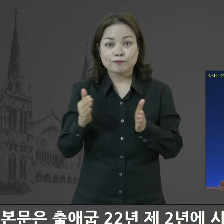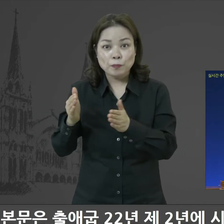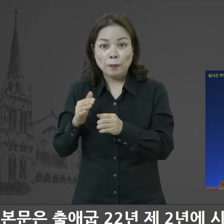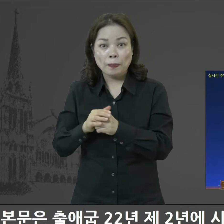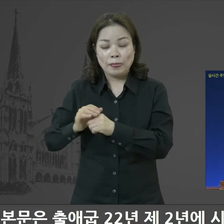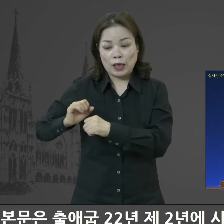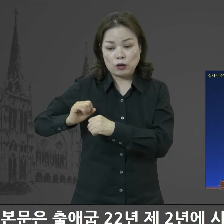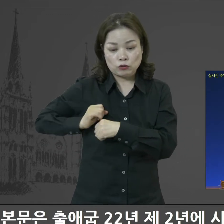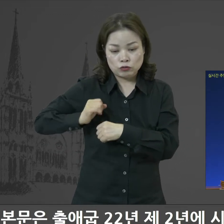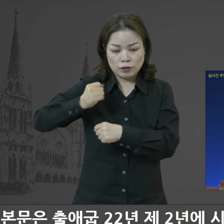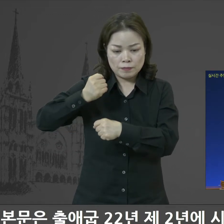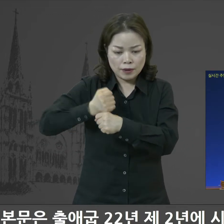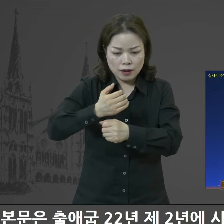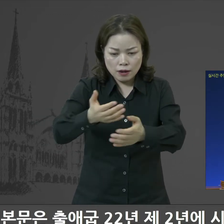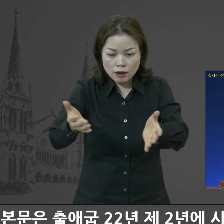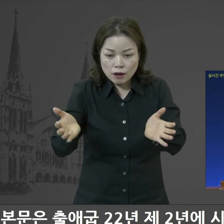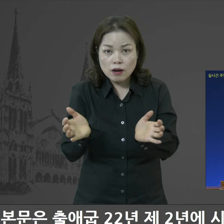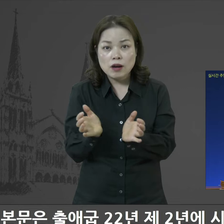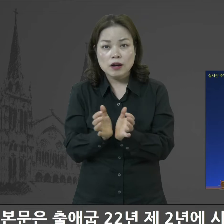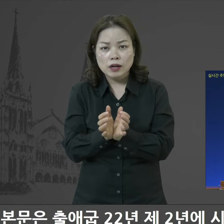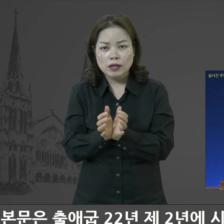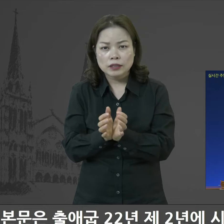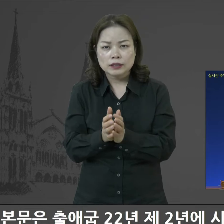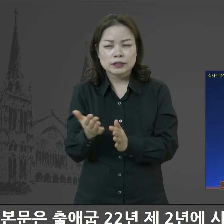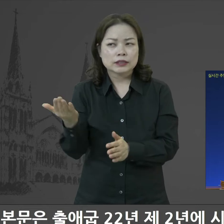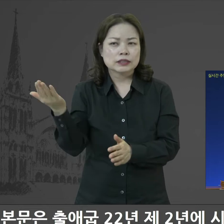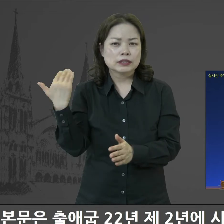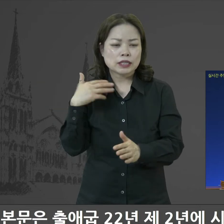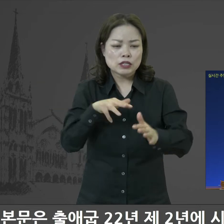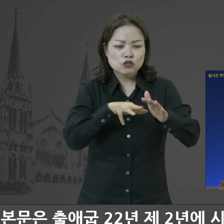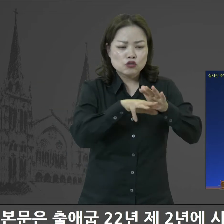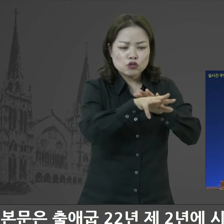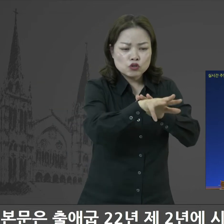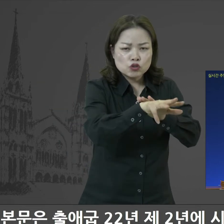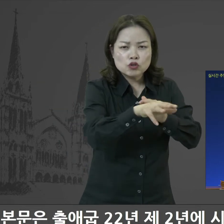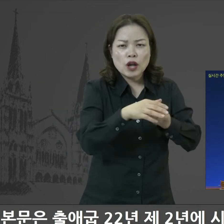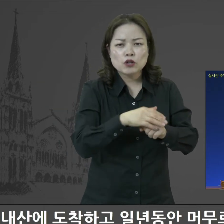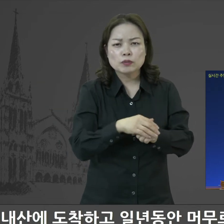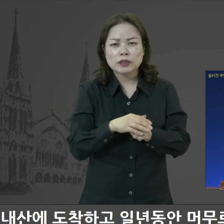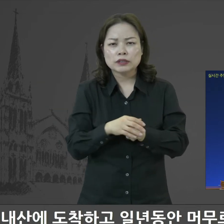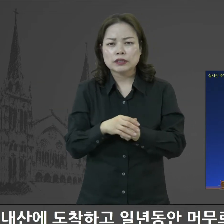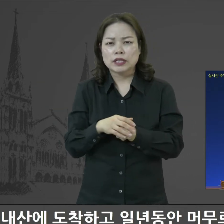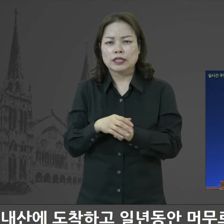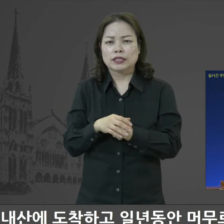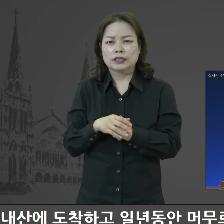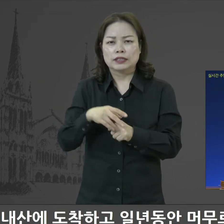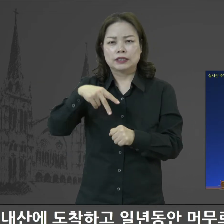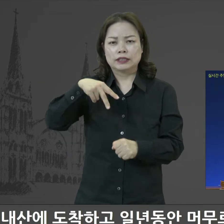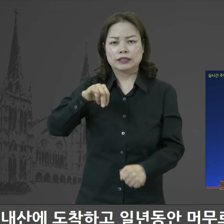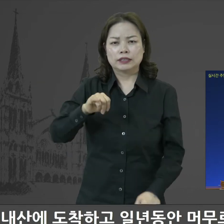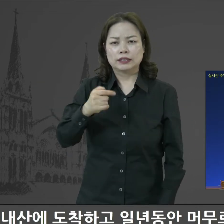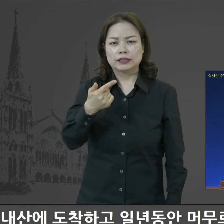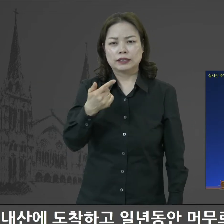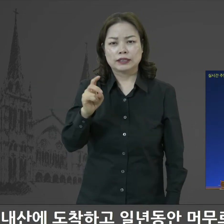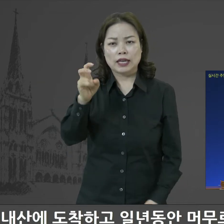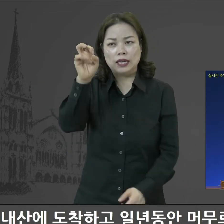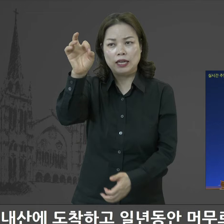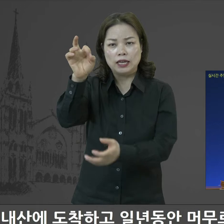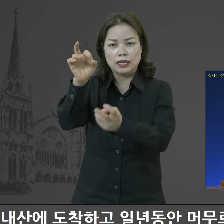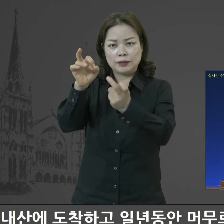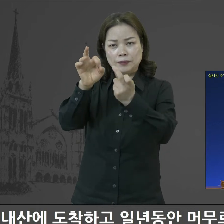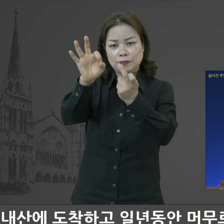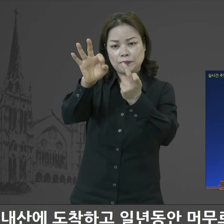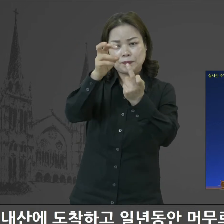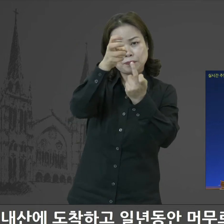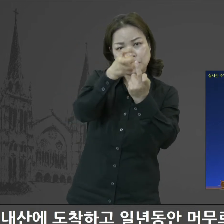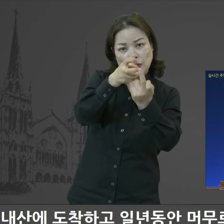그 군대를 편성을 재정비하면서 지난 출애굽에서 시내산까지의 광야의 여정길은 어떤 길이었냐면